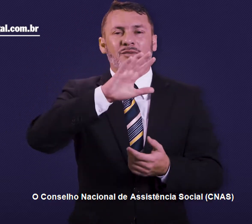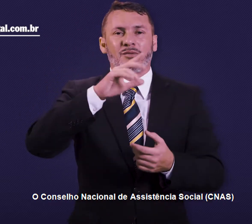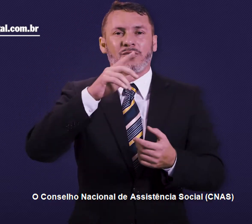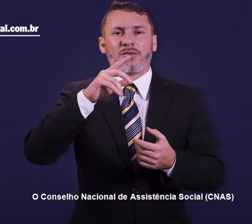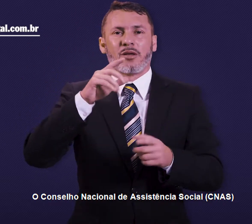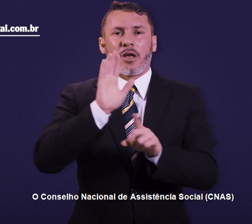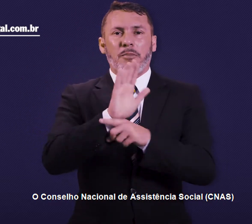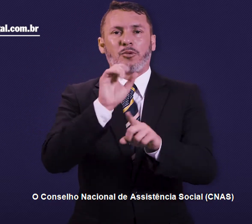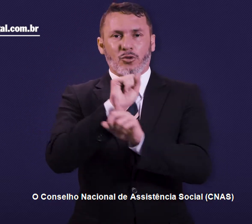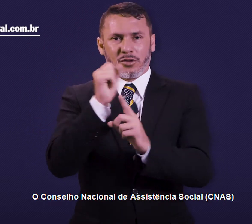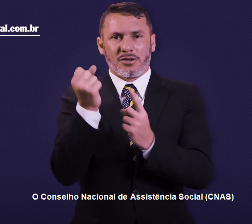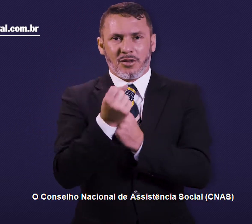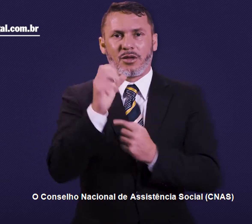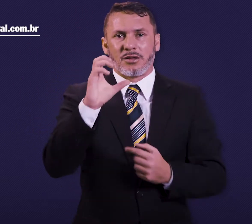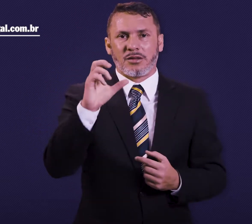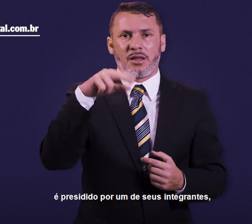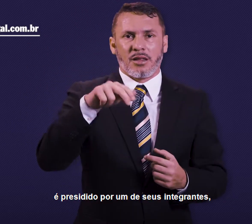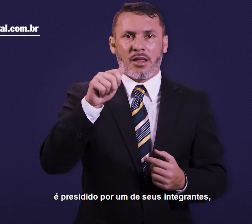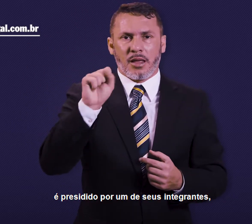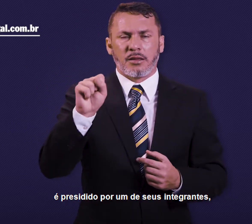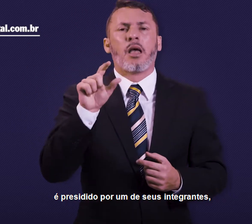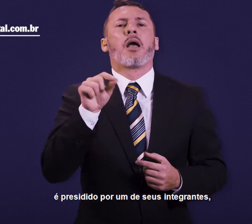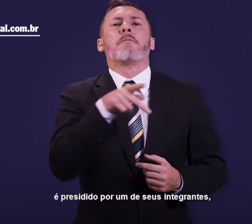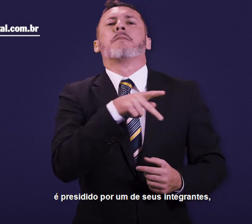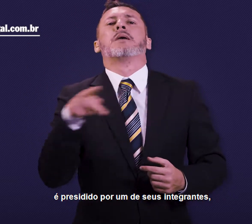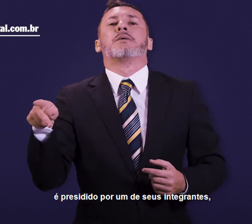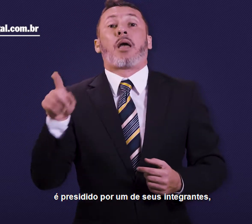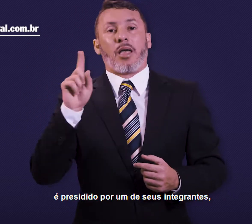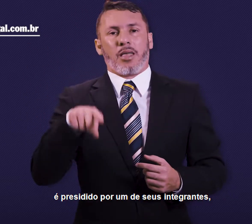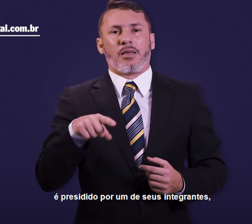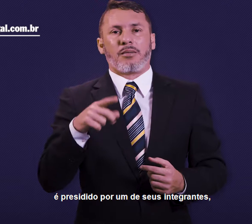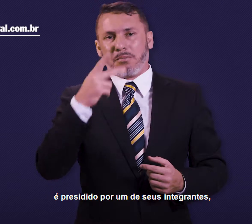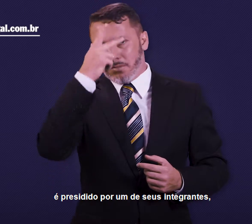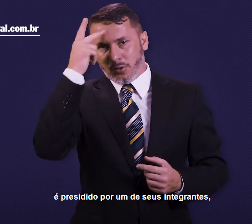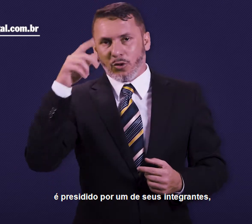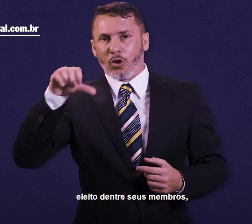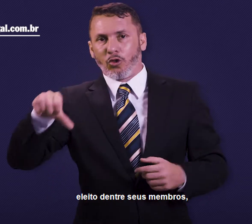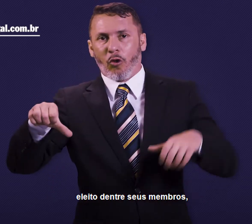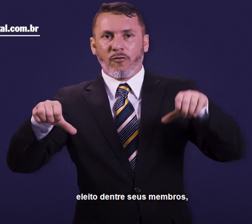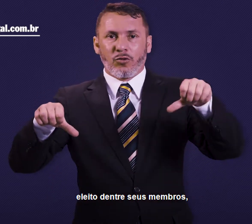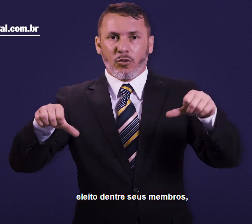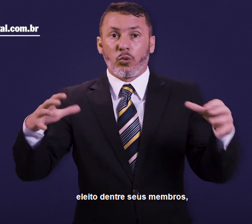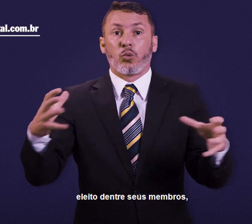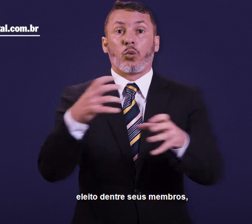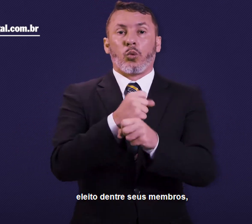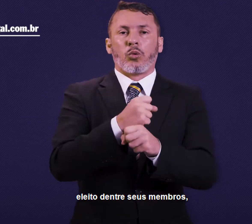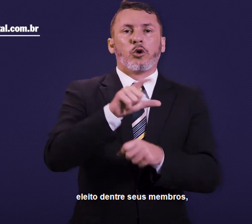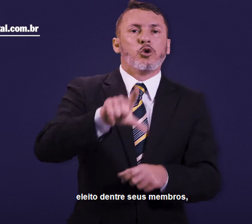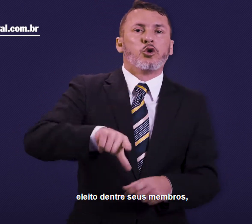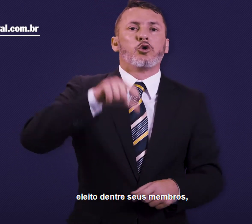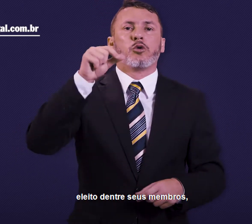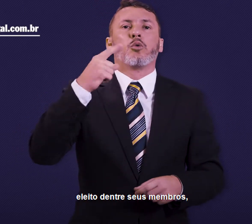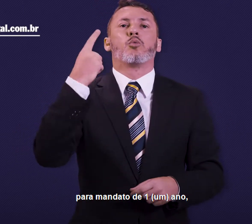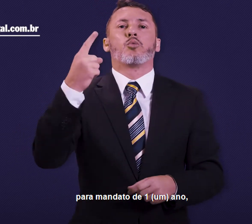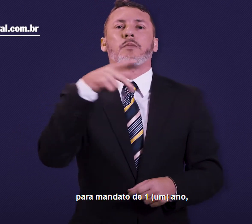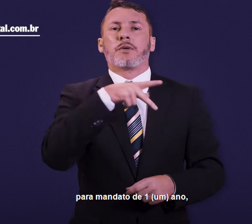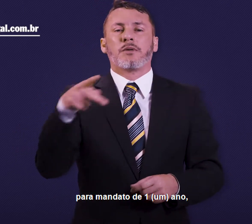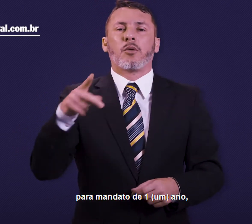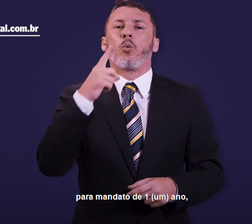Social, CNAS, é presidido por um de seus integrantes eleito dentre os seus membros para mandato de